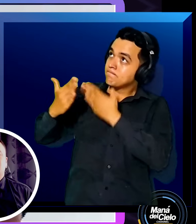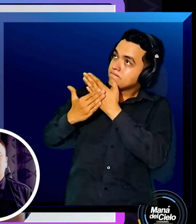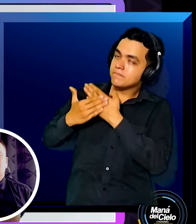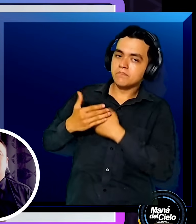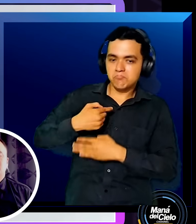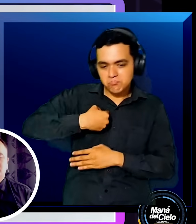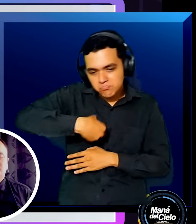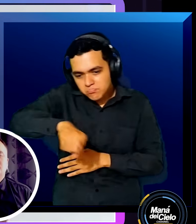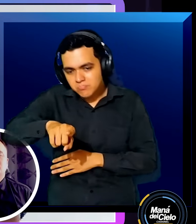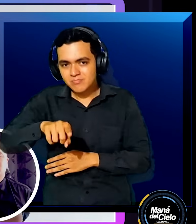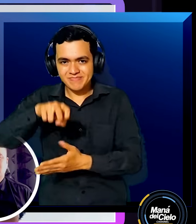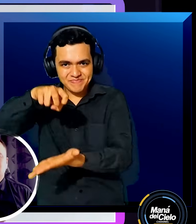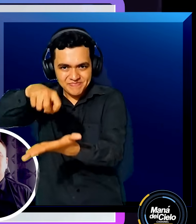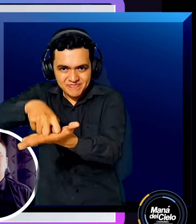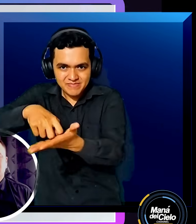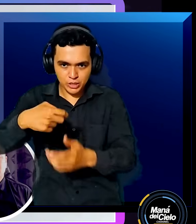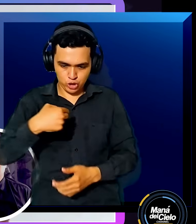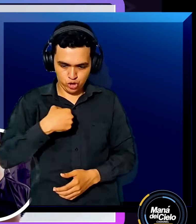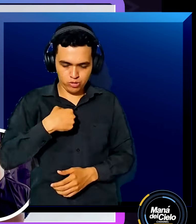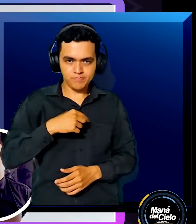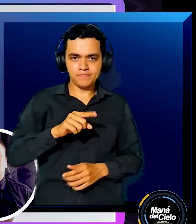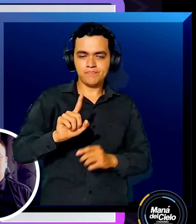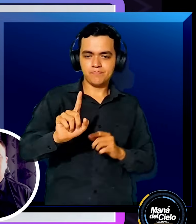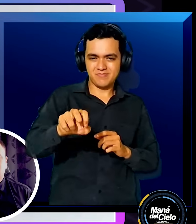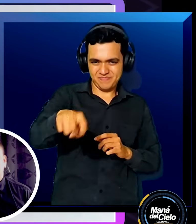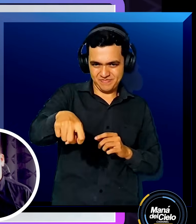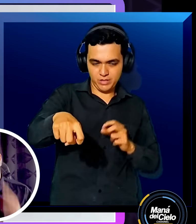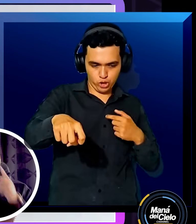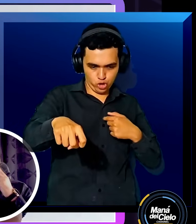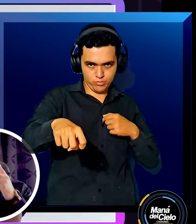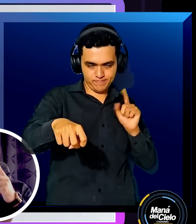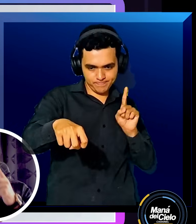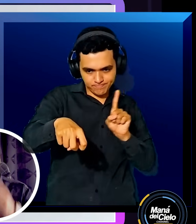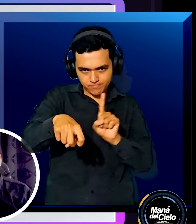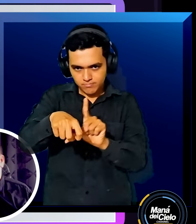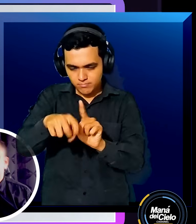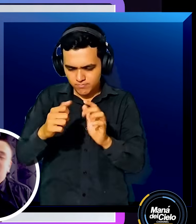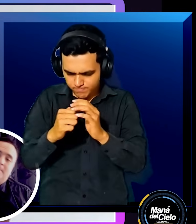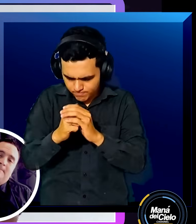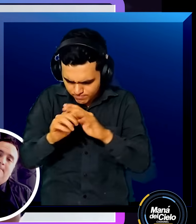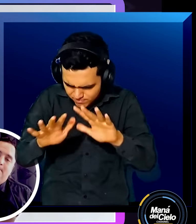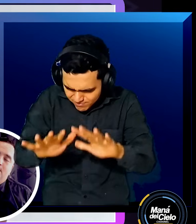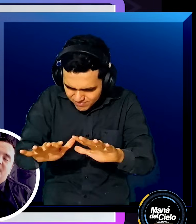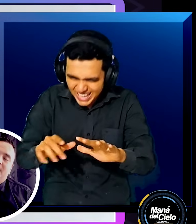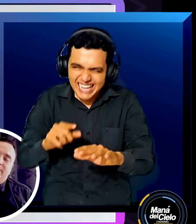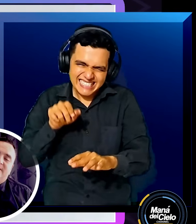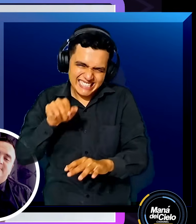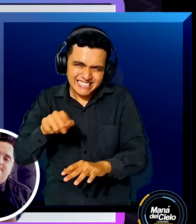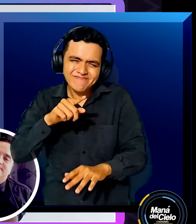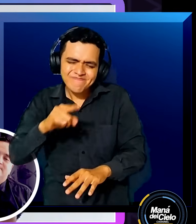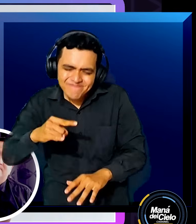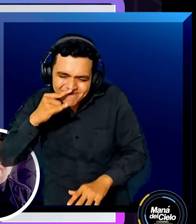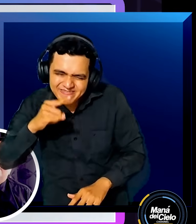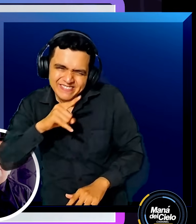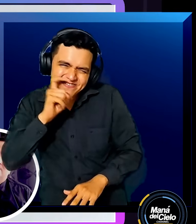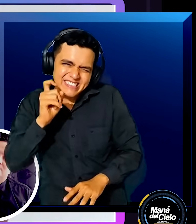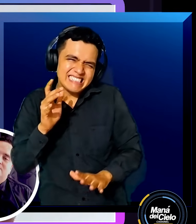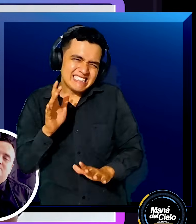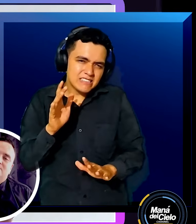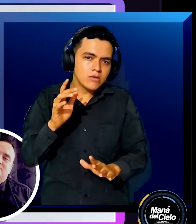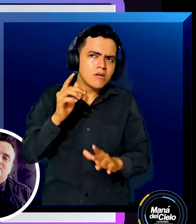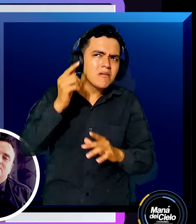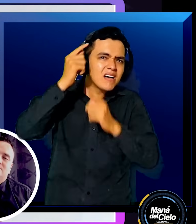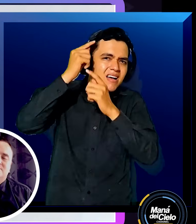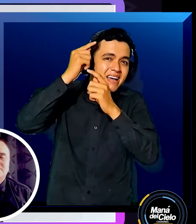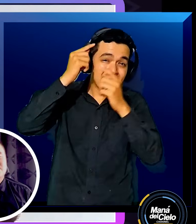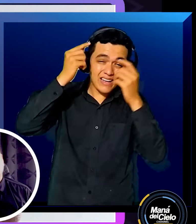misericordia, misericordia. Sí, yo sé que yo no merezco el pan, pero tú, el pan de los hijos, pero yo soy un perrillo, una gotica